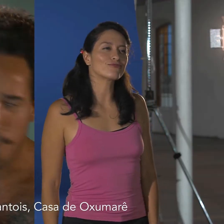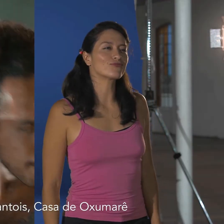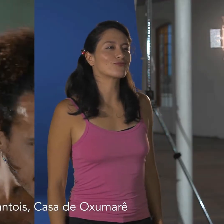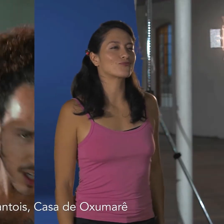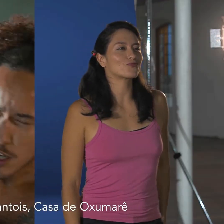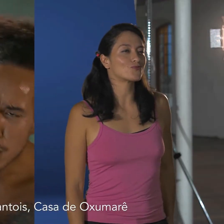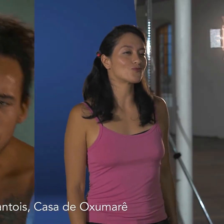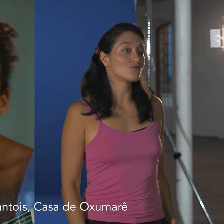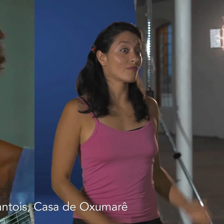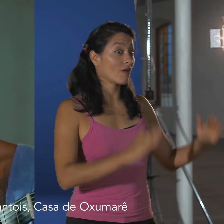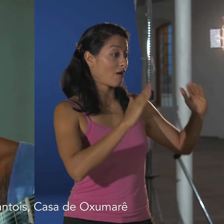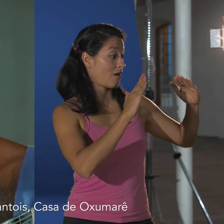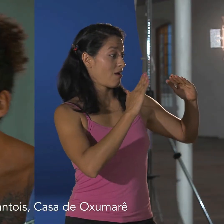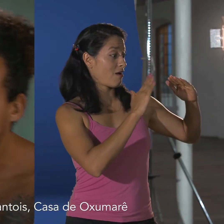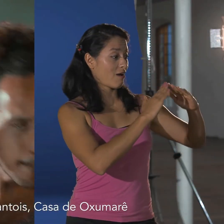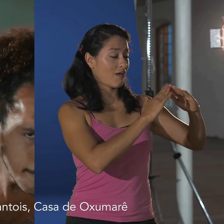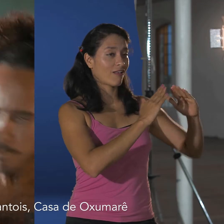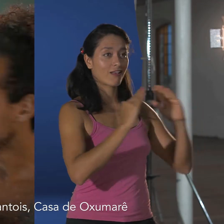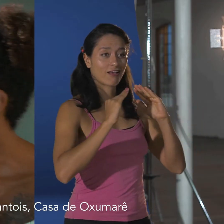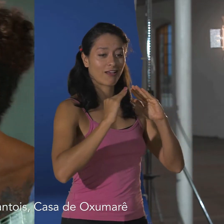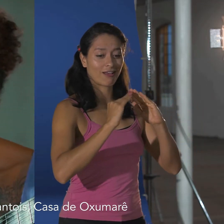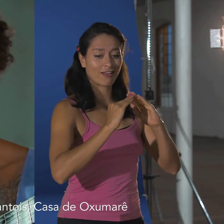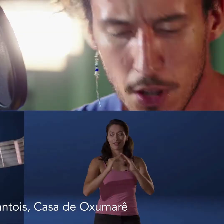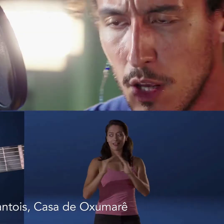Branca Gantua,